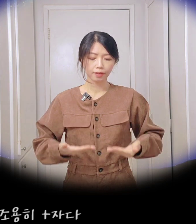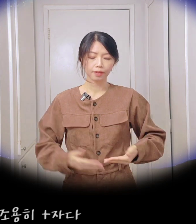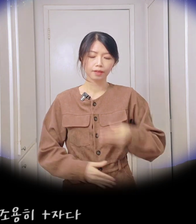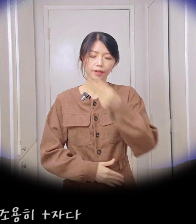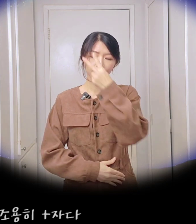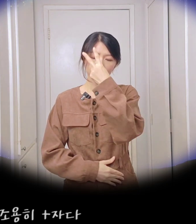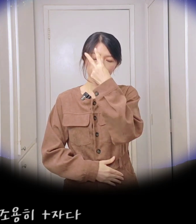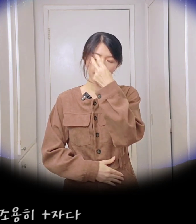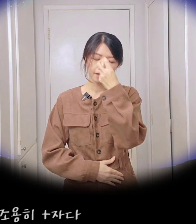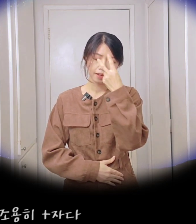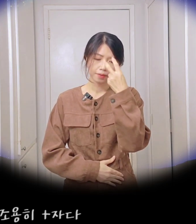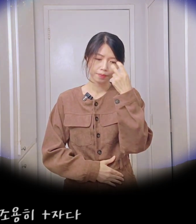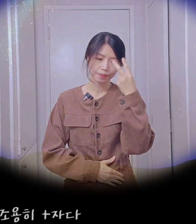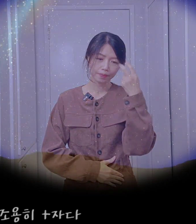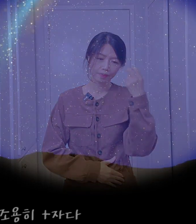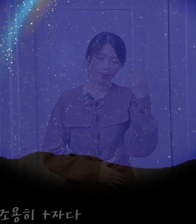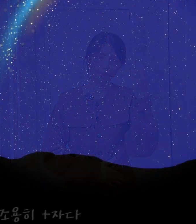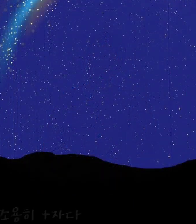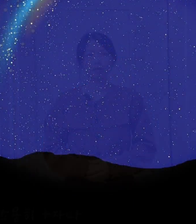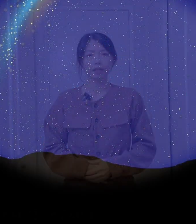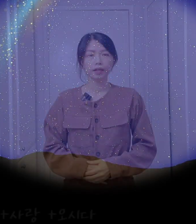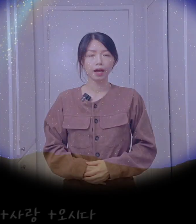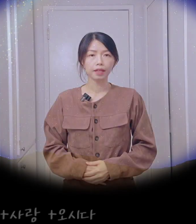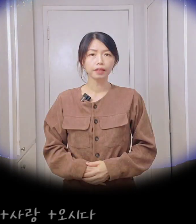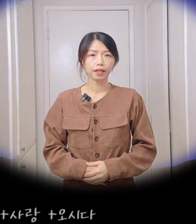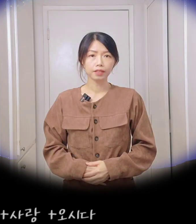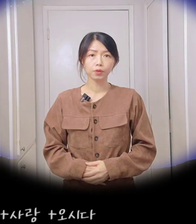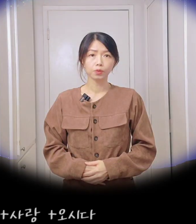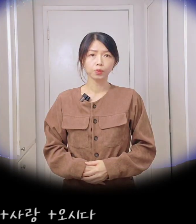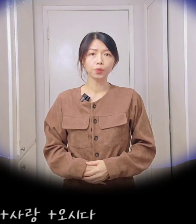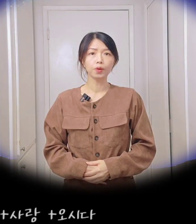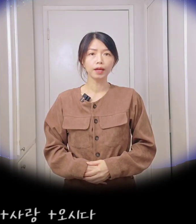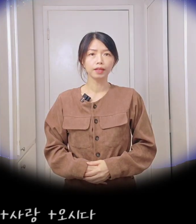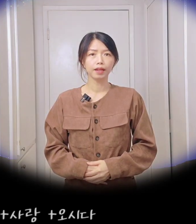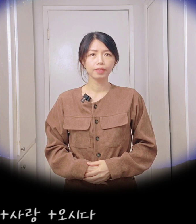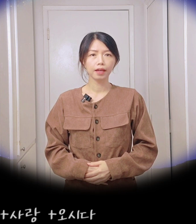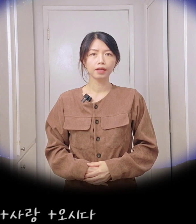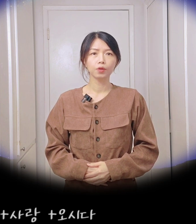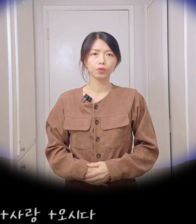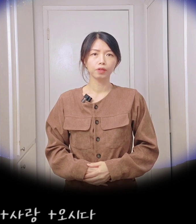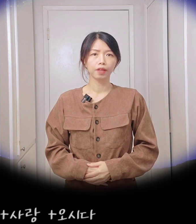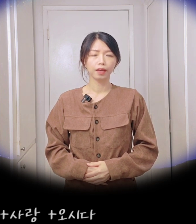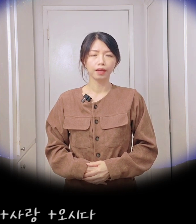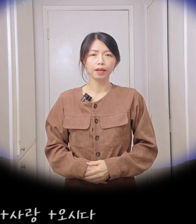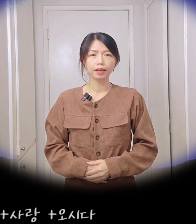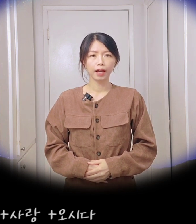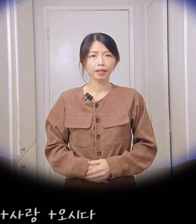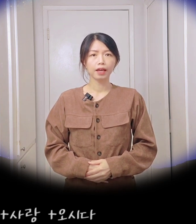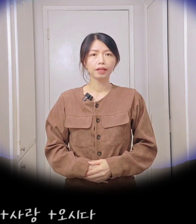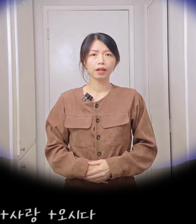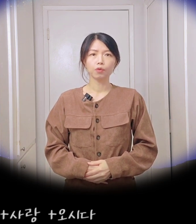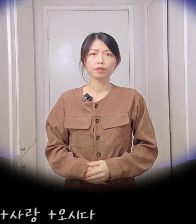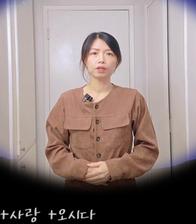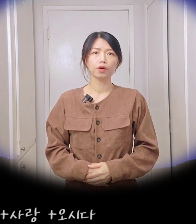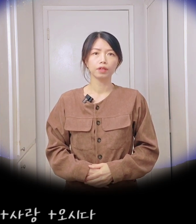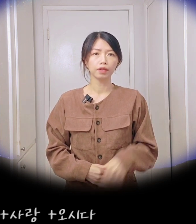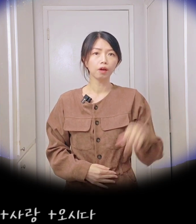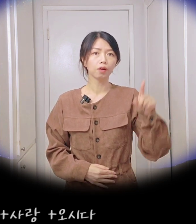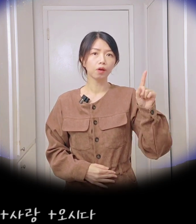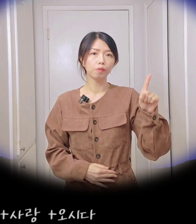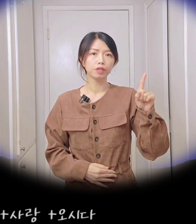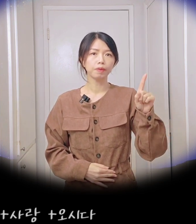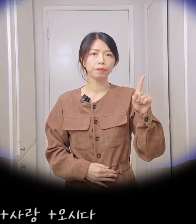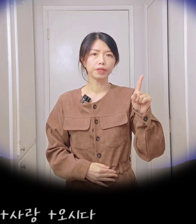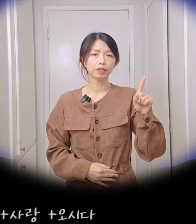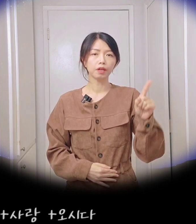고이 자니 가장 낮은 곳으로 하늘의 사랑이 오셨네. 가장이라고 하는